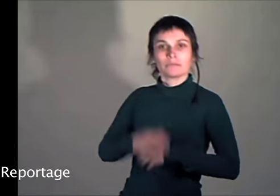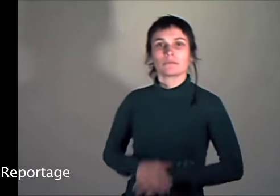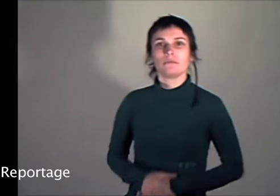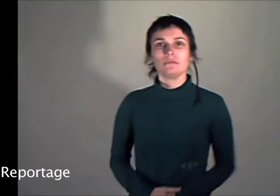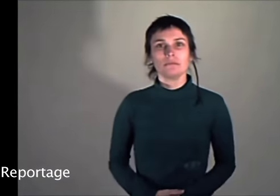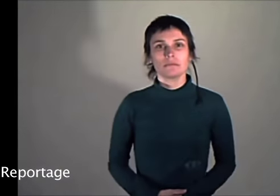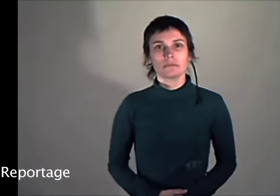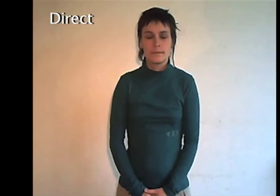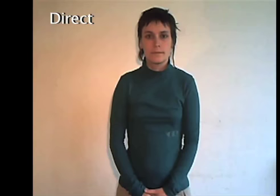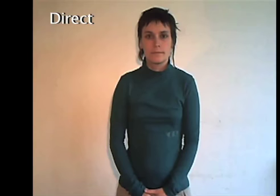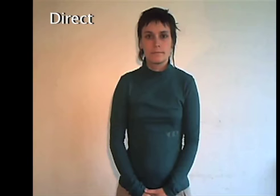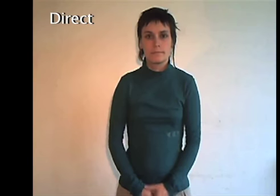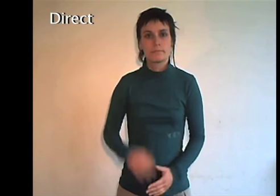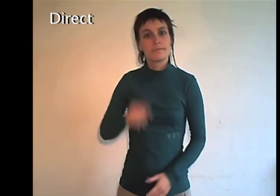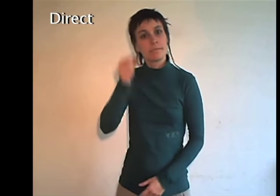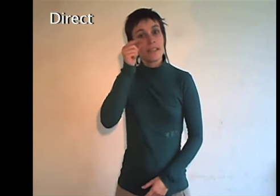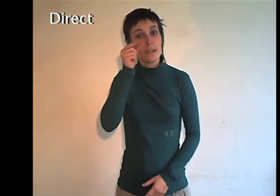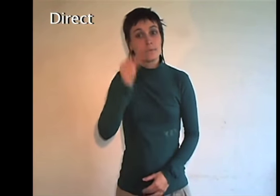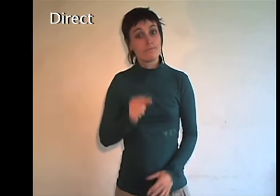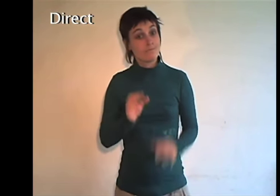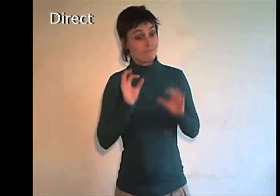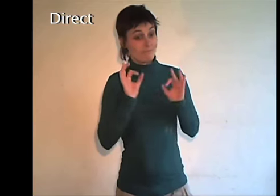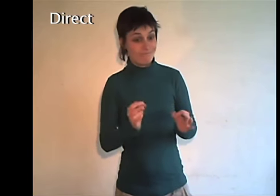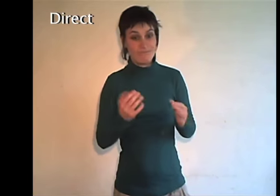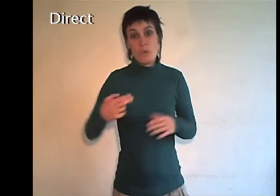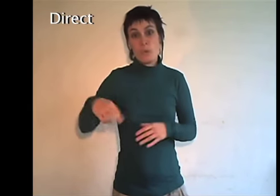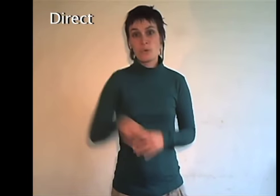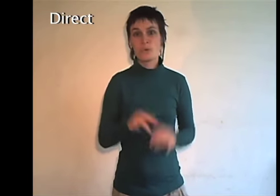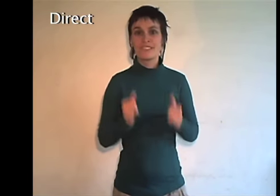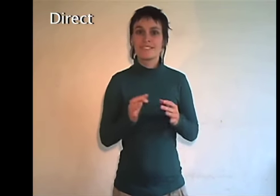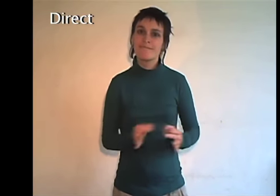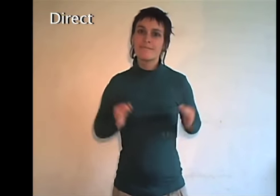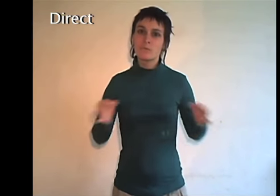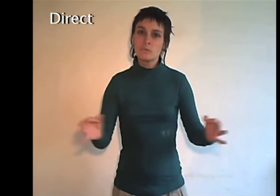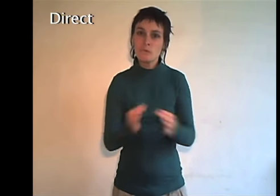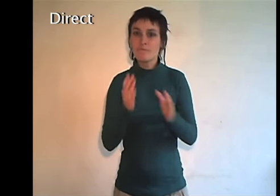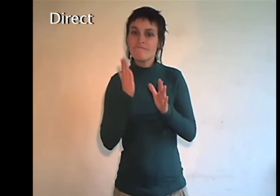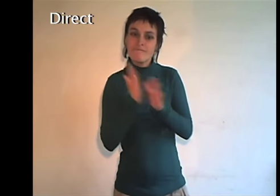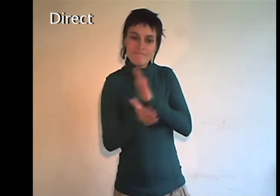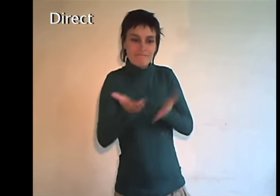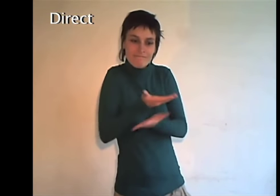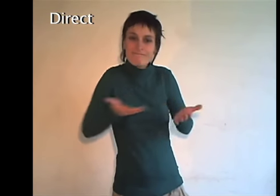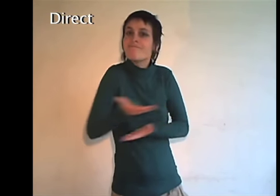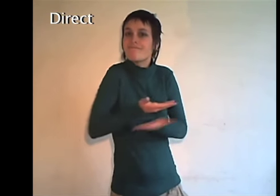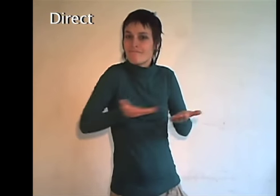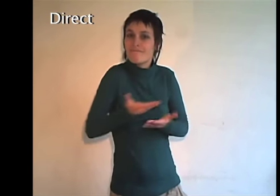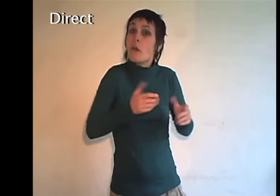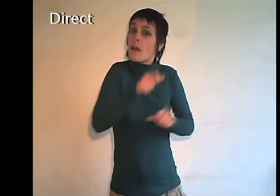que c'est pas les sourds qui poussent à ça, c'est le monde médical. Et voilà, on revient au direct dans le studio